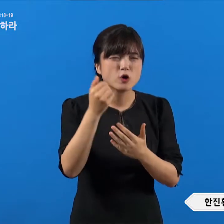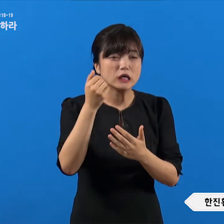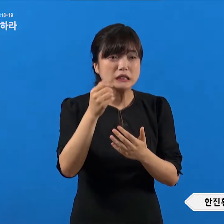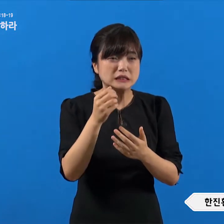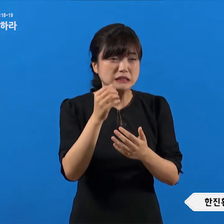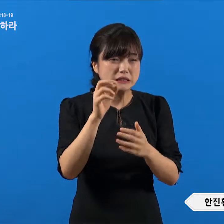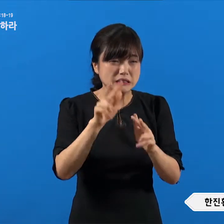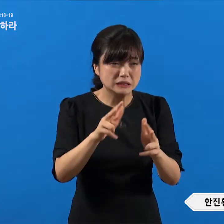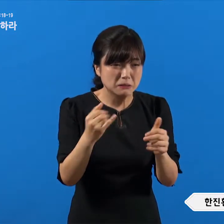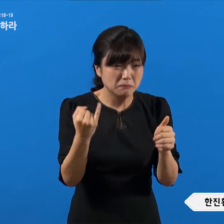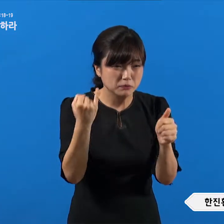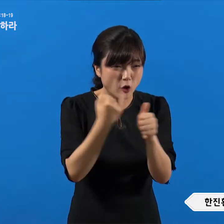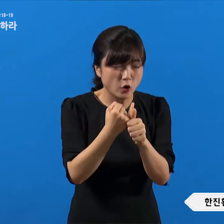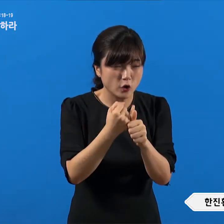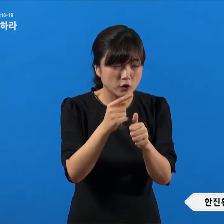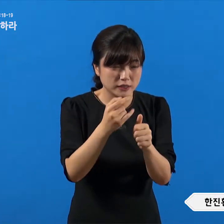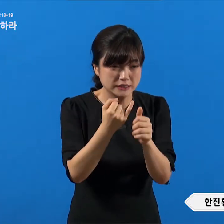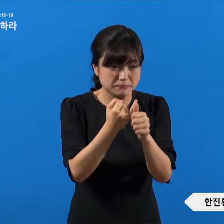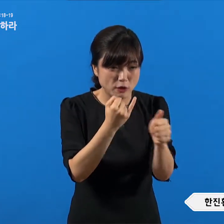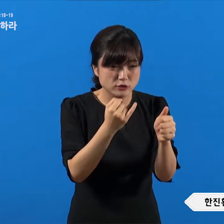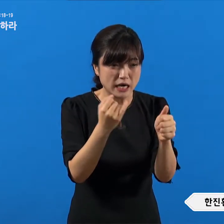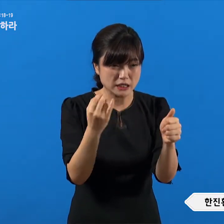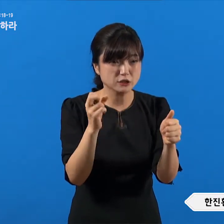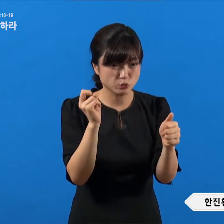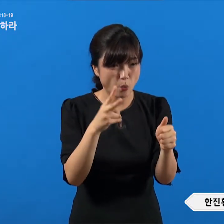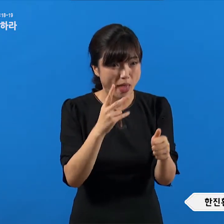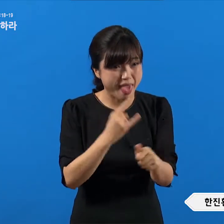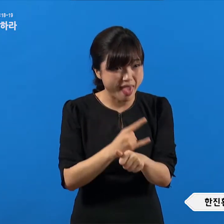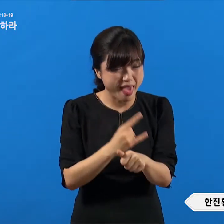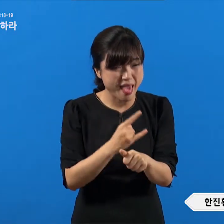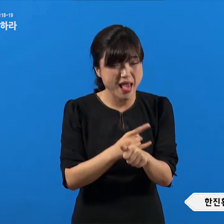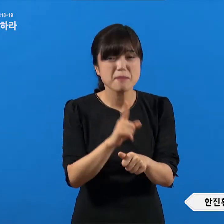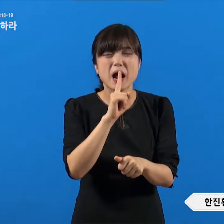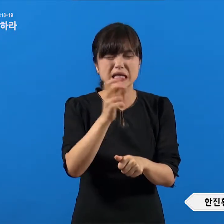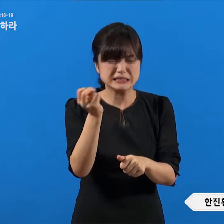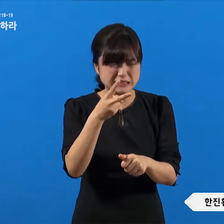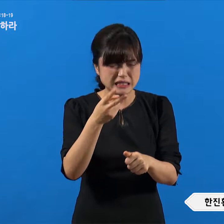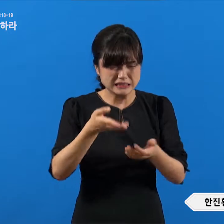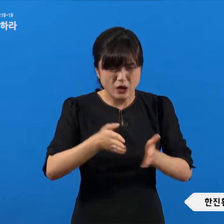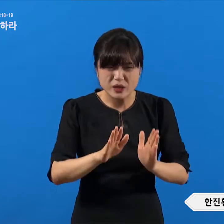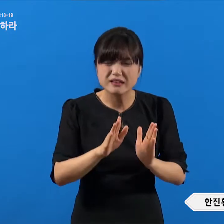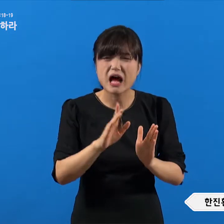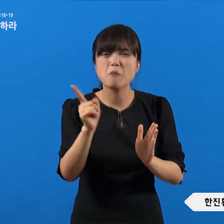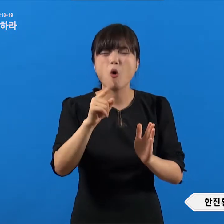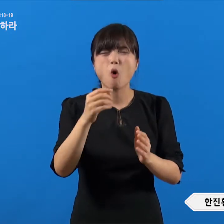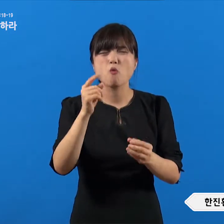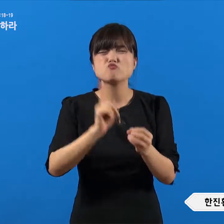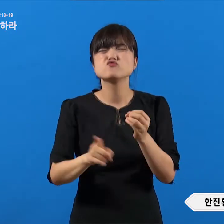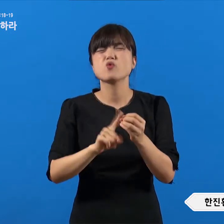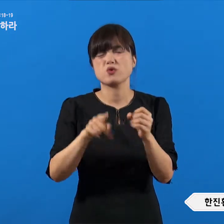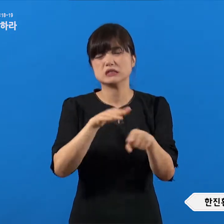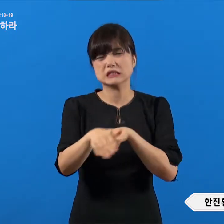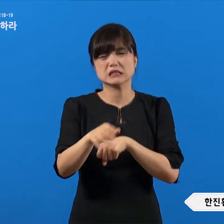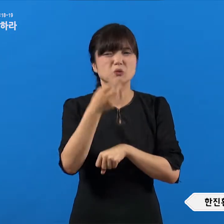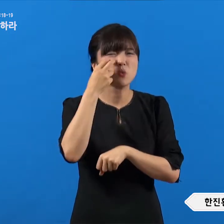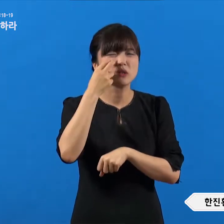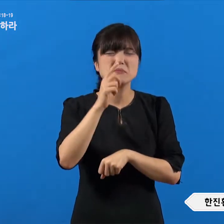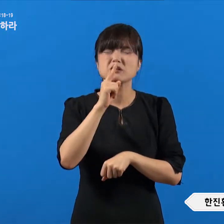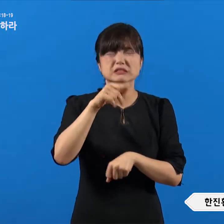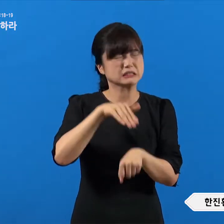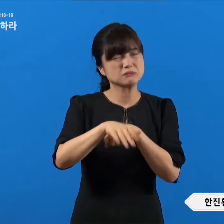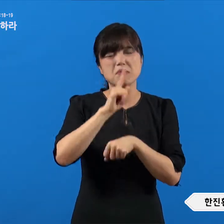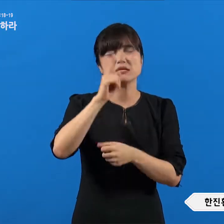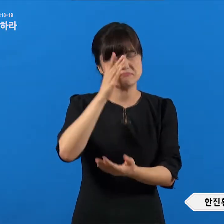그런 말은 하지 마십시오. 다시 태어난다는 것이 불교적인 개념인데 농담이라도 그런 말은 하지